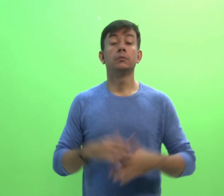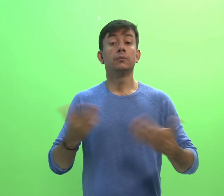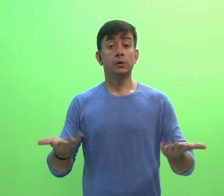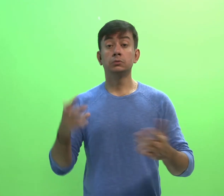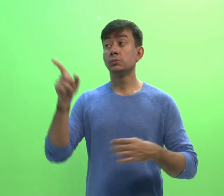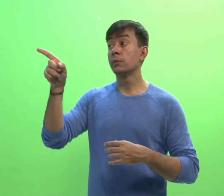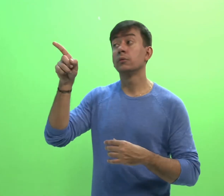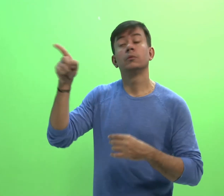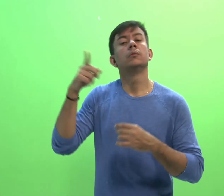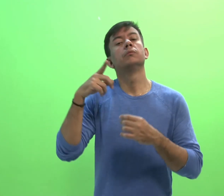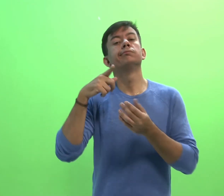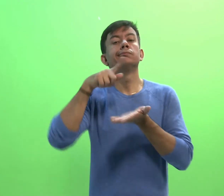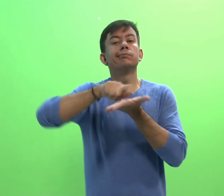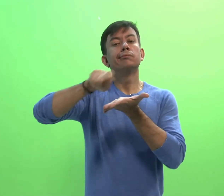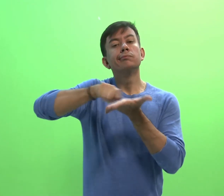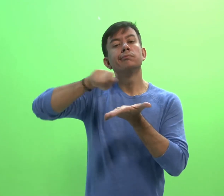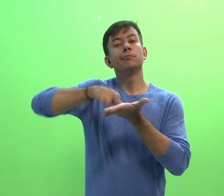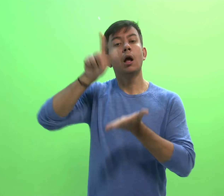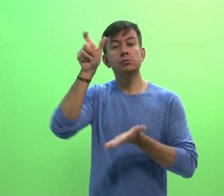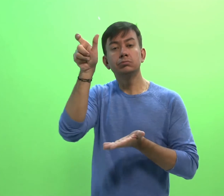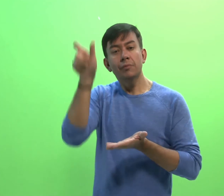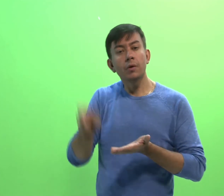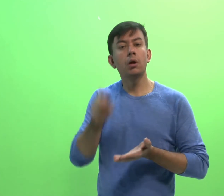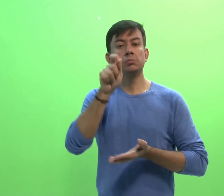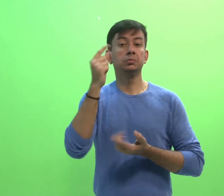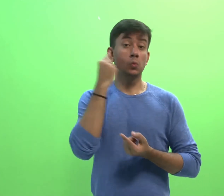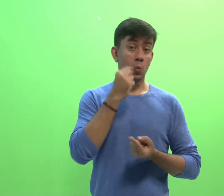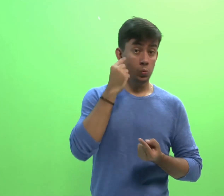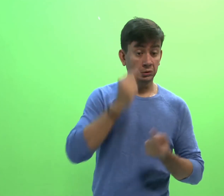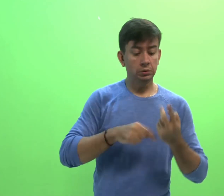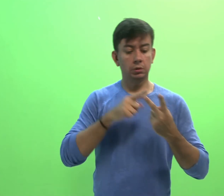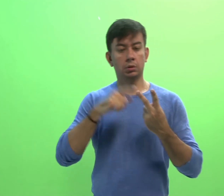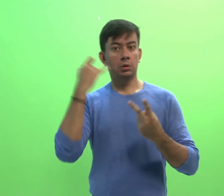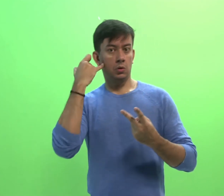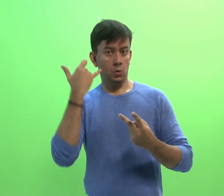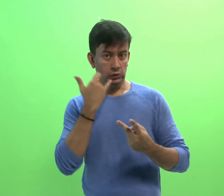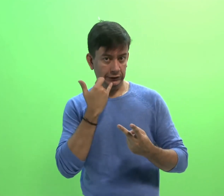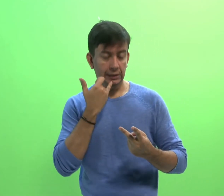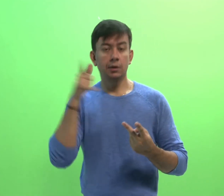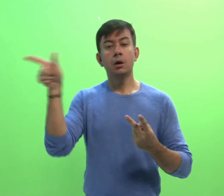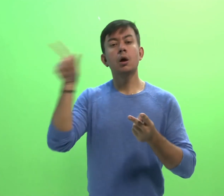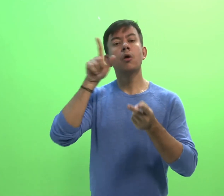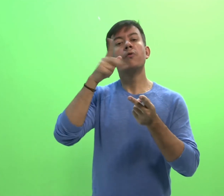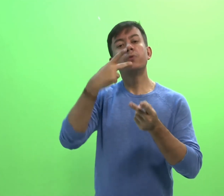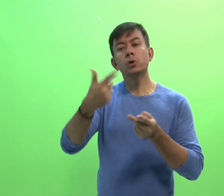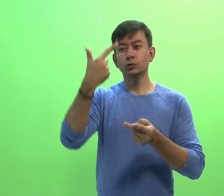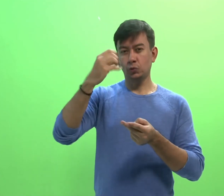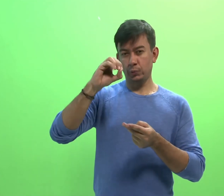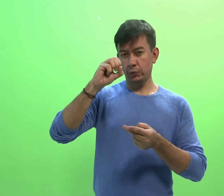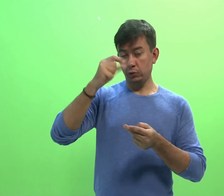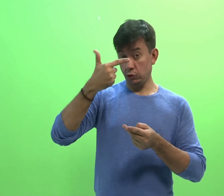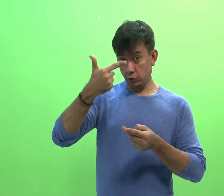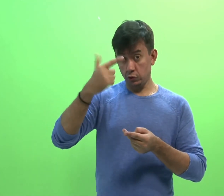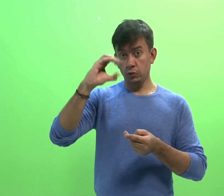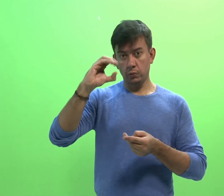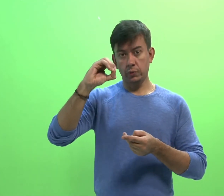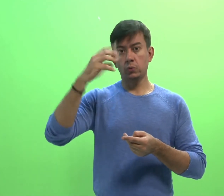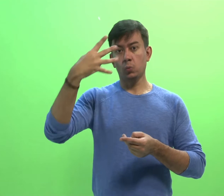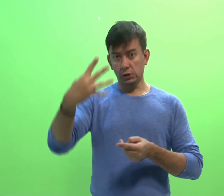Então, Ronice e Lodenir, no ano de 2004, elas explicaram que o